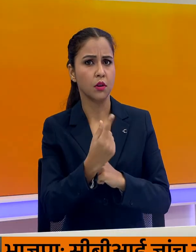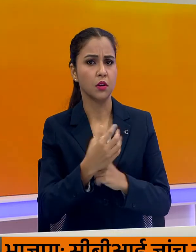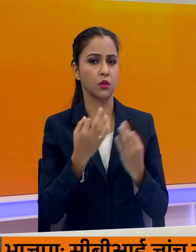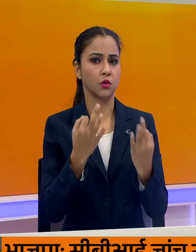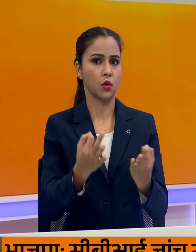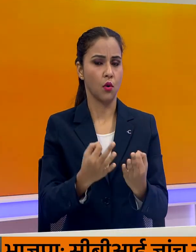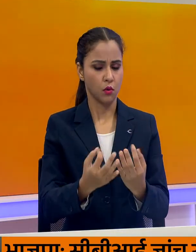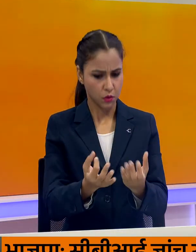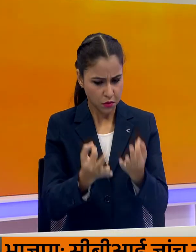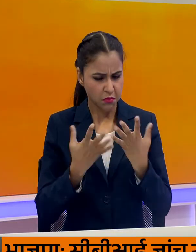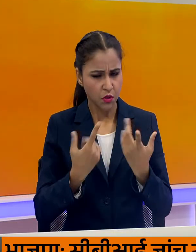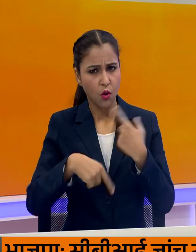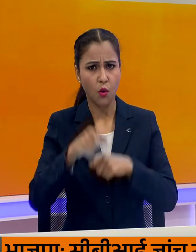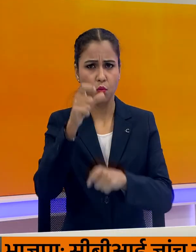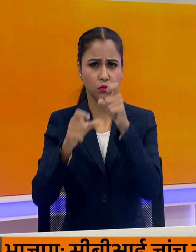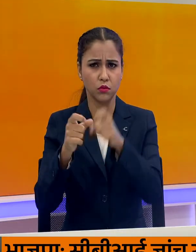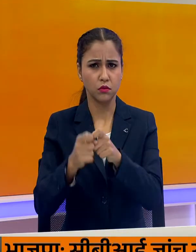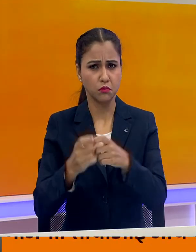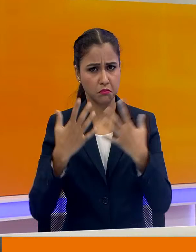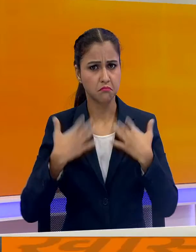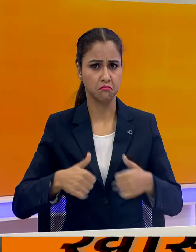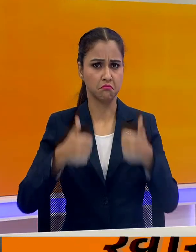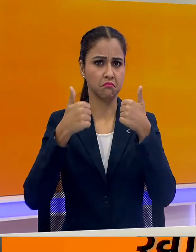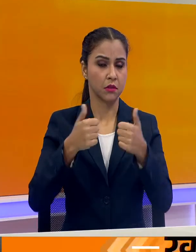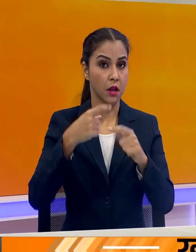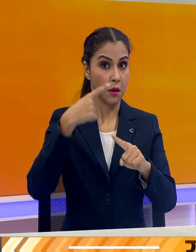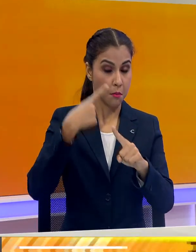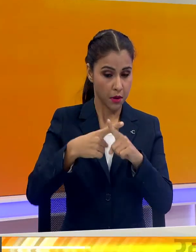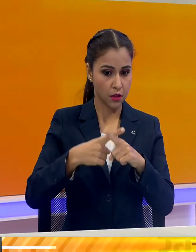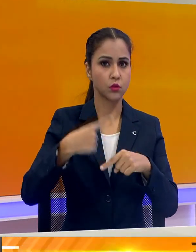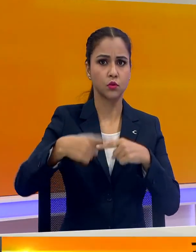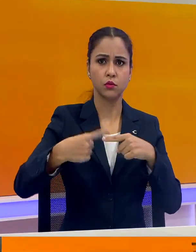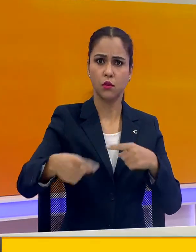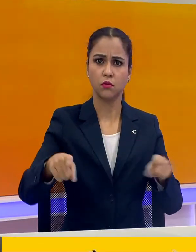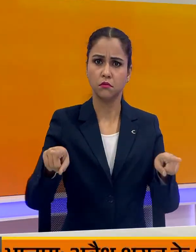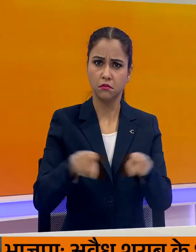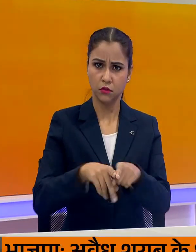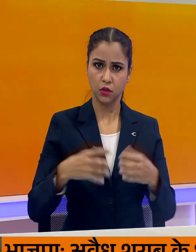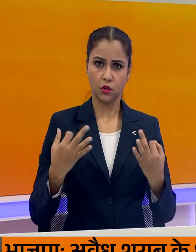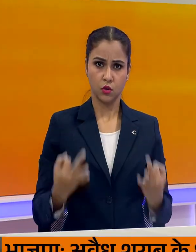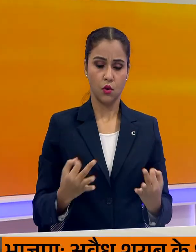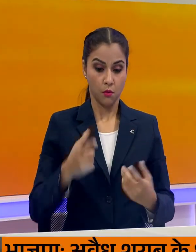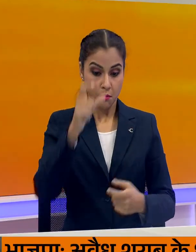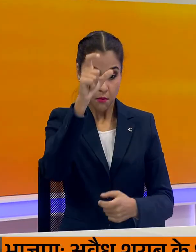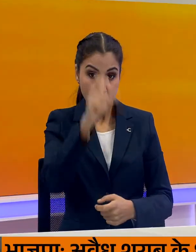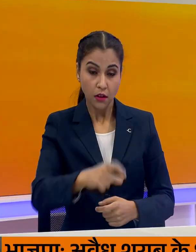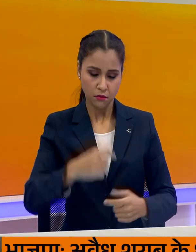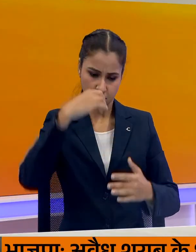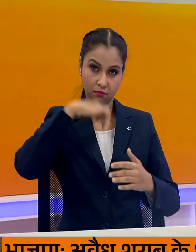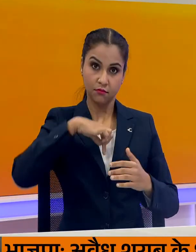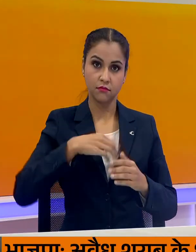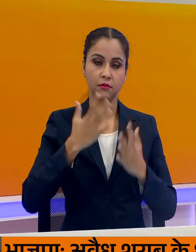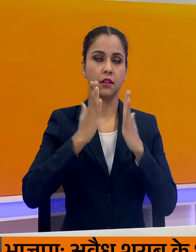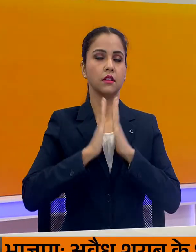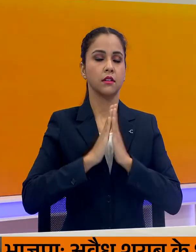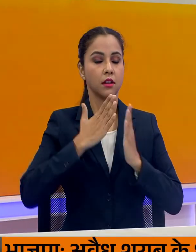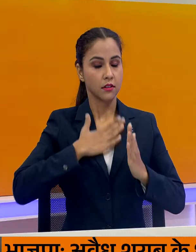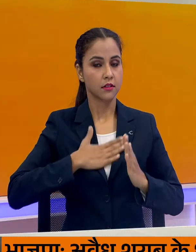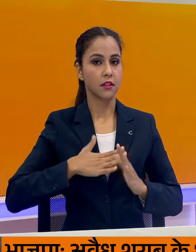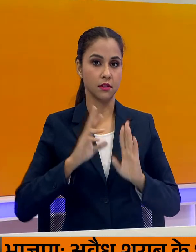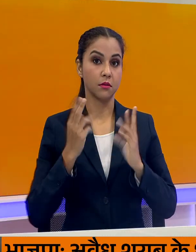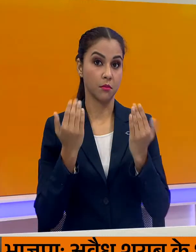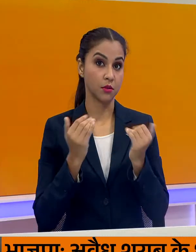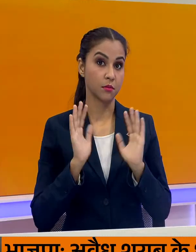से युवाओं के लिए बहुत फायदेमंद है और नियमित योग अभ्यास से व्यक्ति को आंतरिक शांति मिल सकती है।